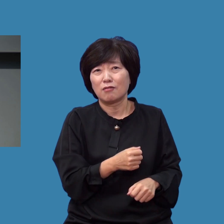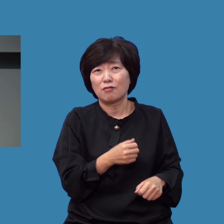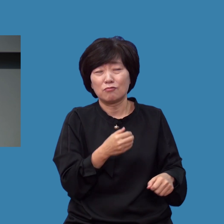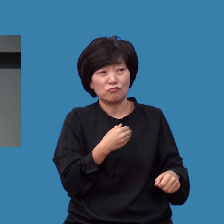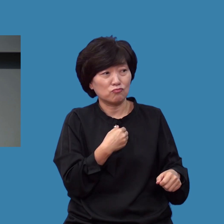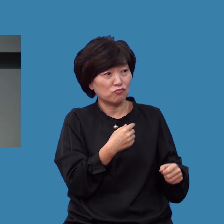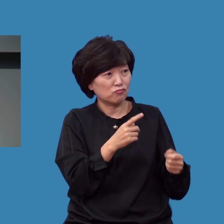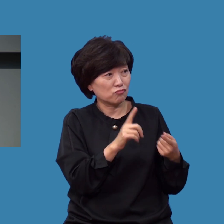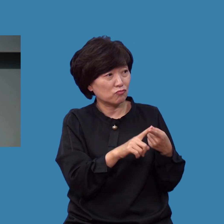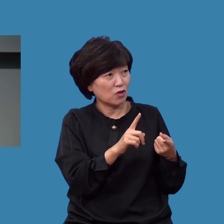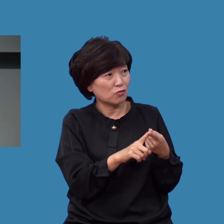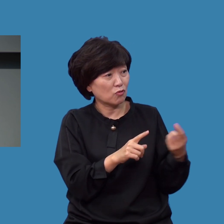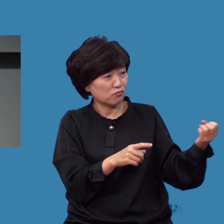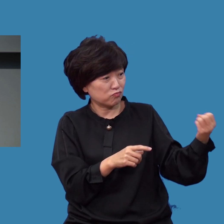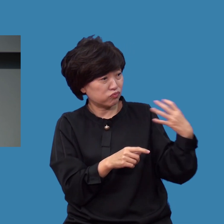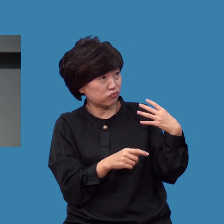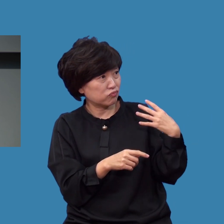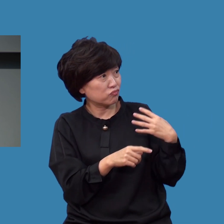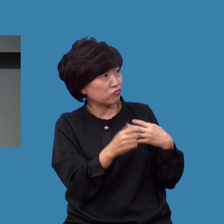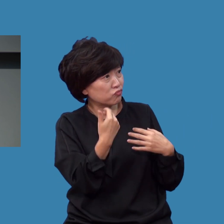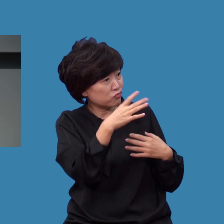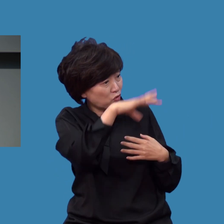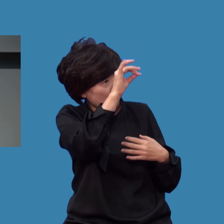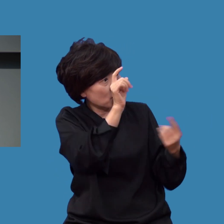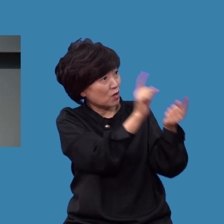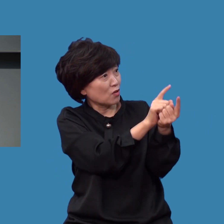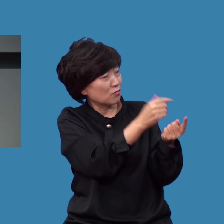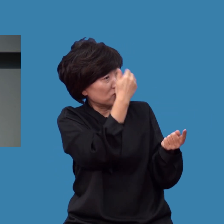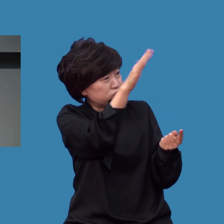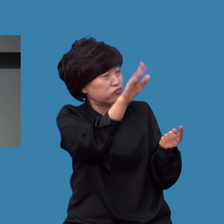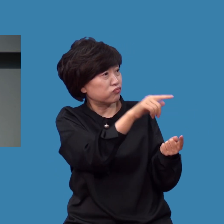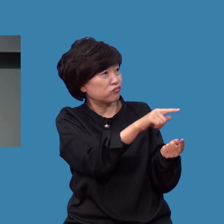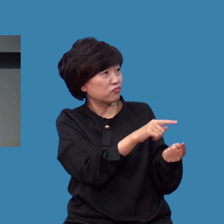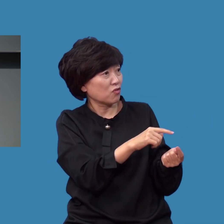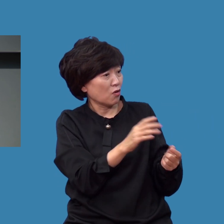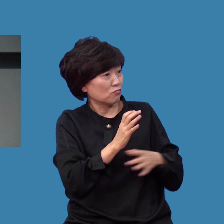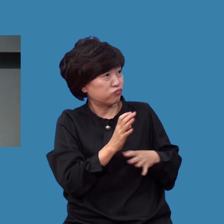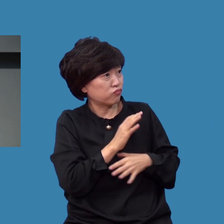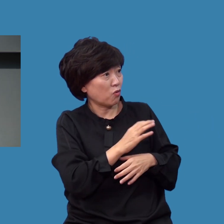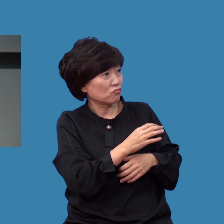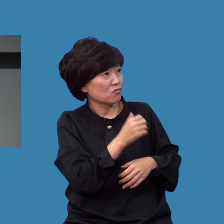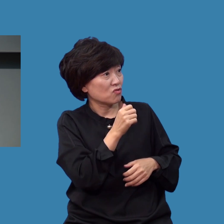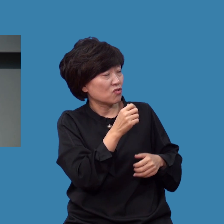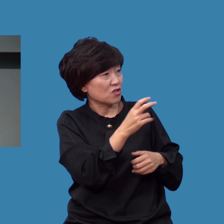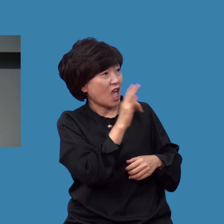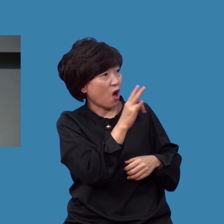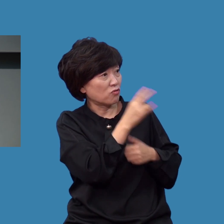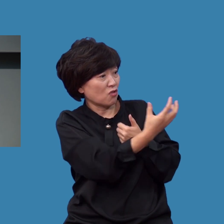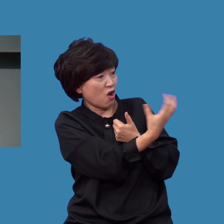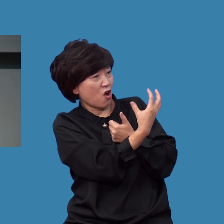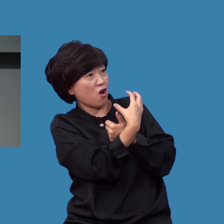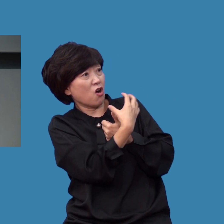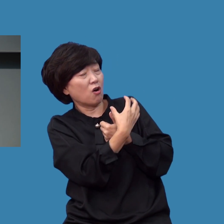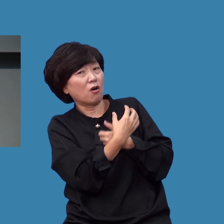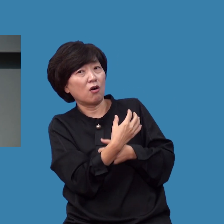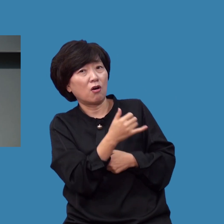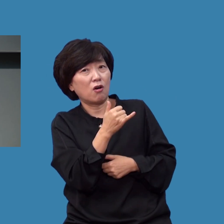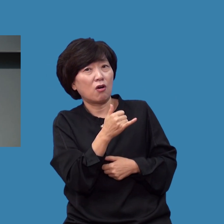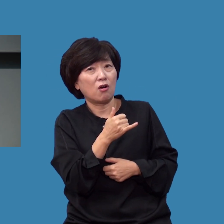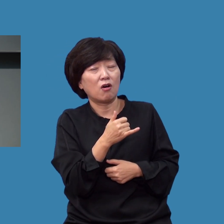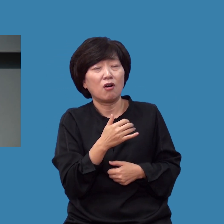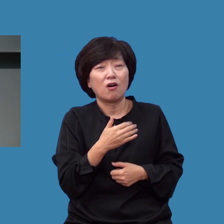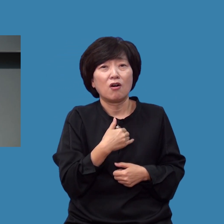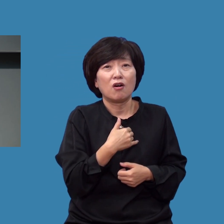그런데 그렇게 예언하시는 분들이 있거든요. 처음 만났는데 뭐 굉장히 무시무시한 예언하시는 분들이 있어요. 저도 뭐 그런 예언을 받아본 적이 있어요. 제가 받으려고